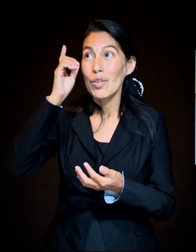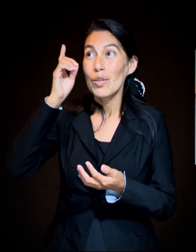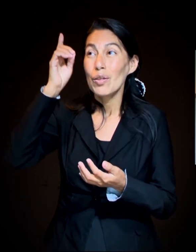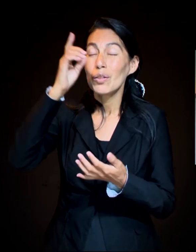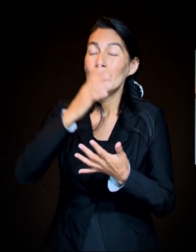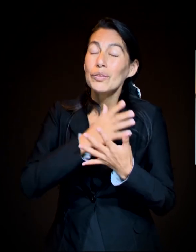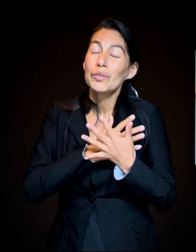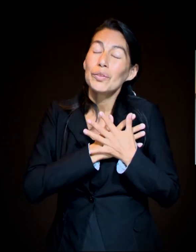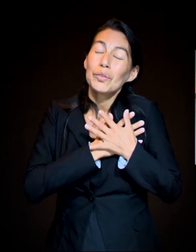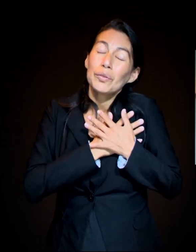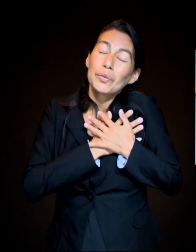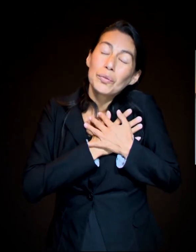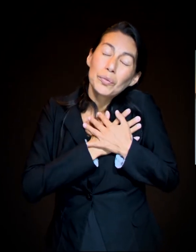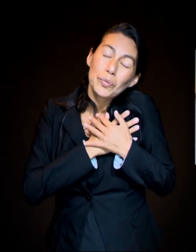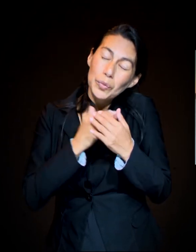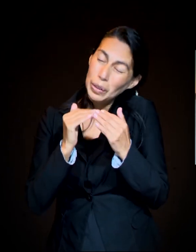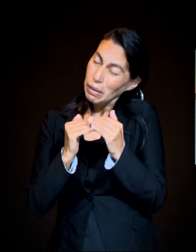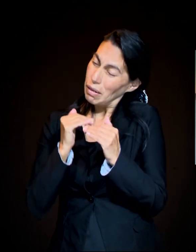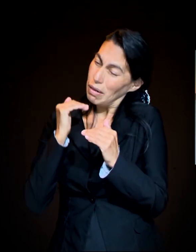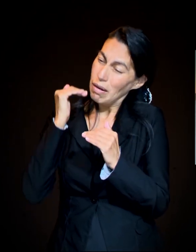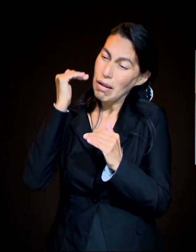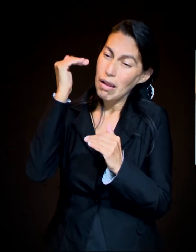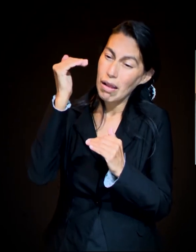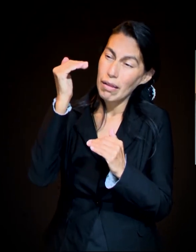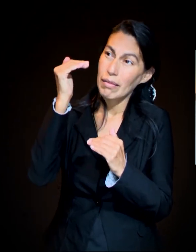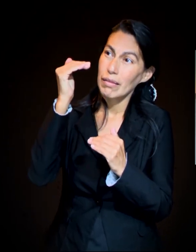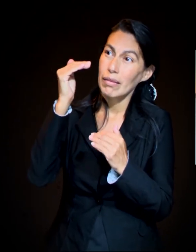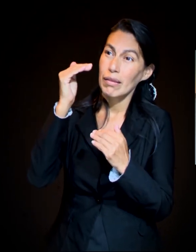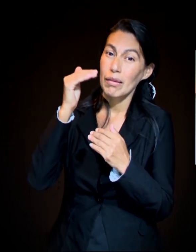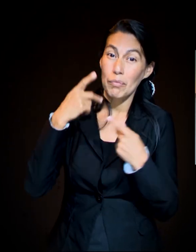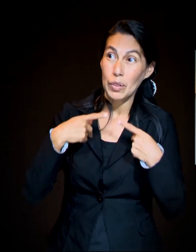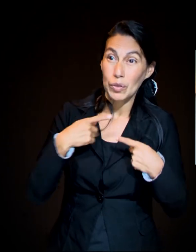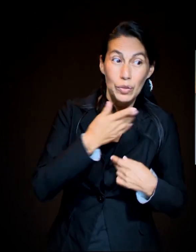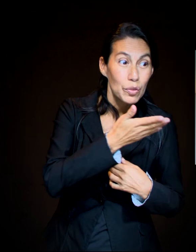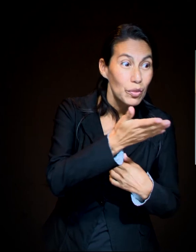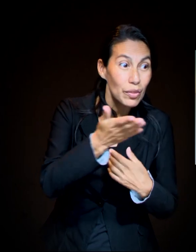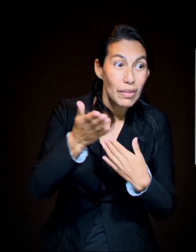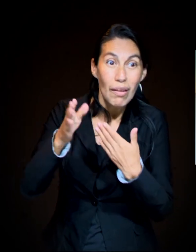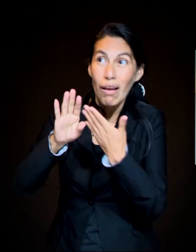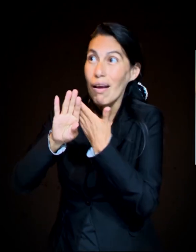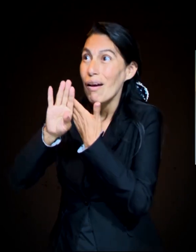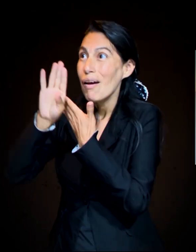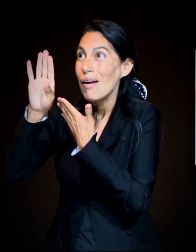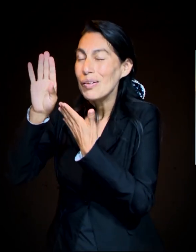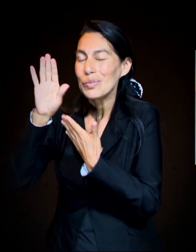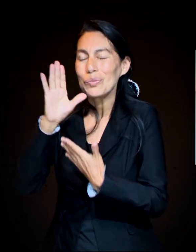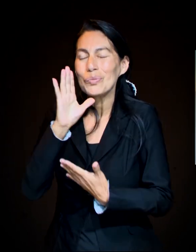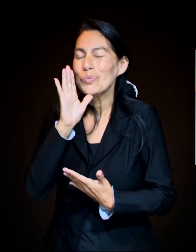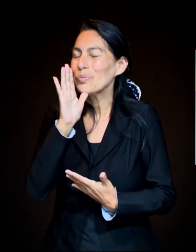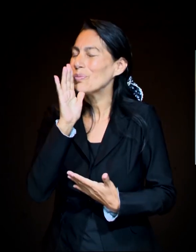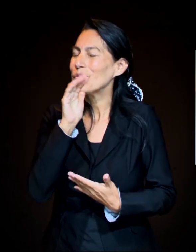Dios, es tan grande tu amor que no se puede evitar.